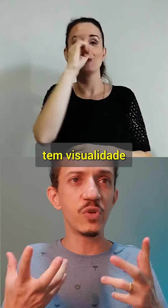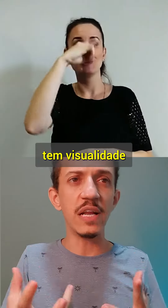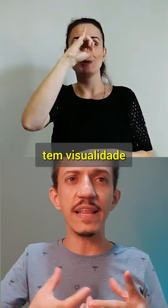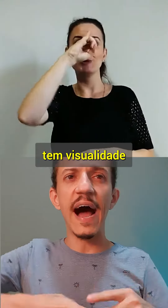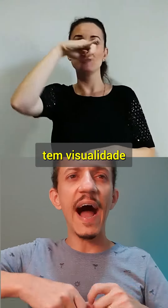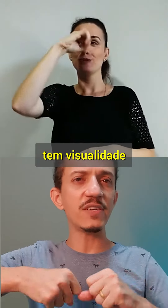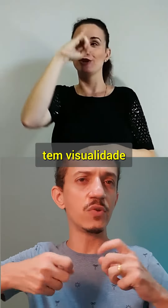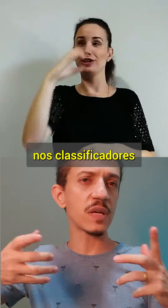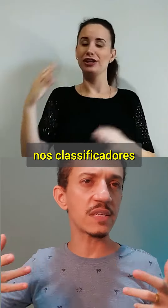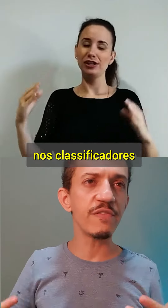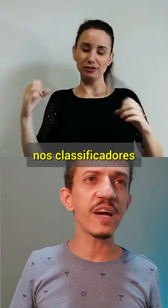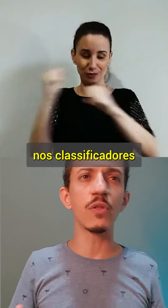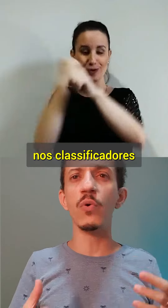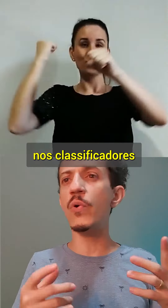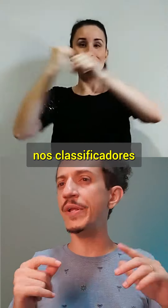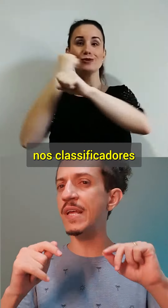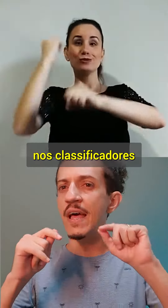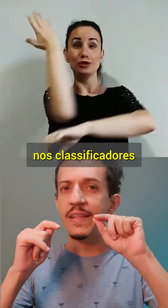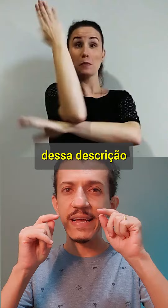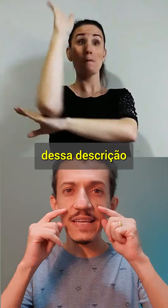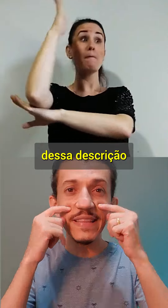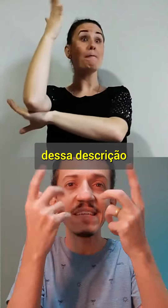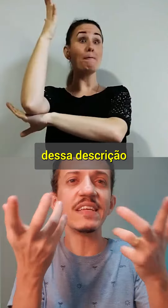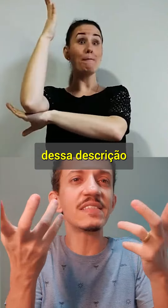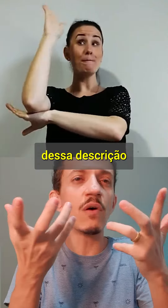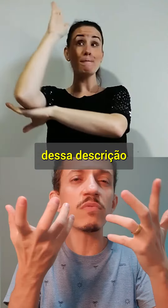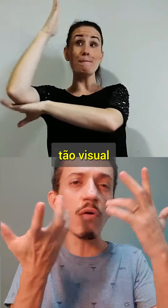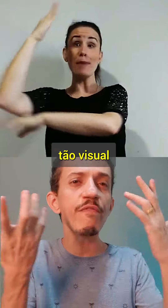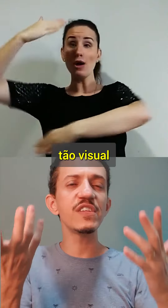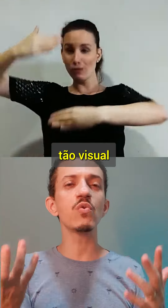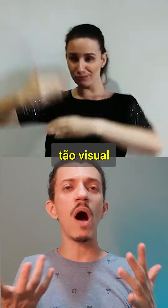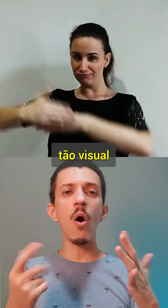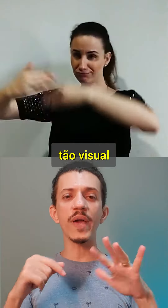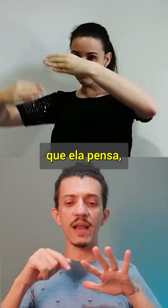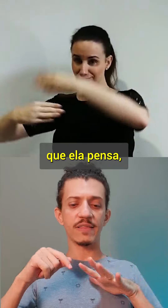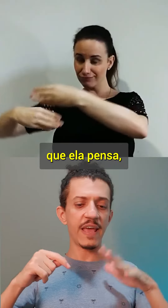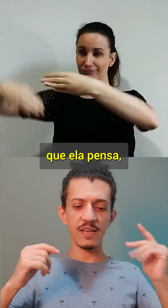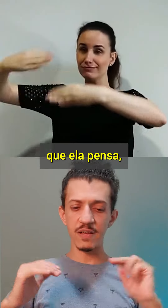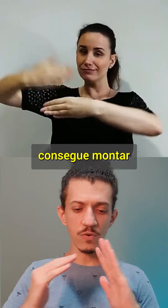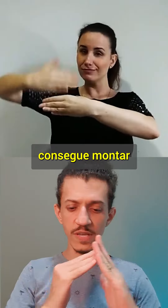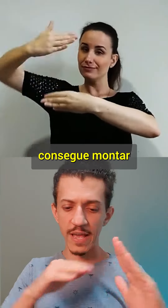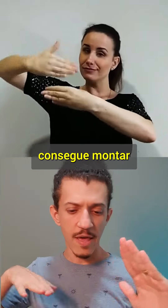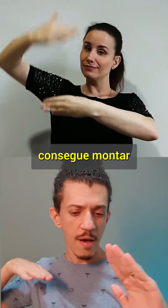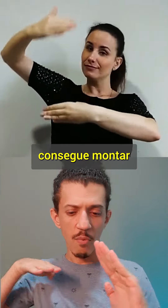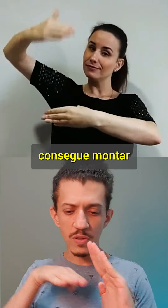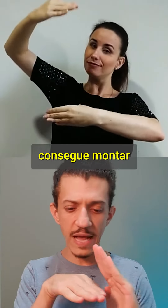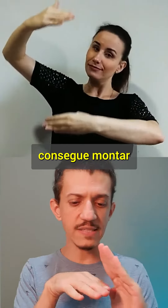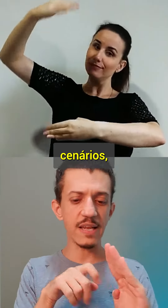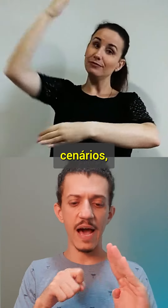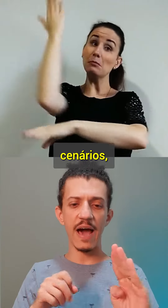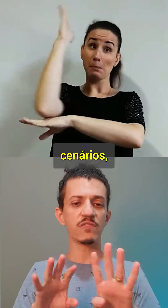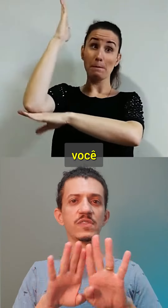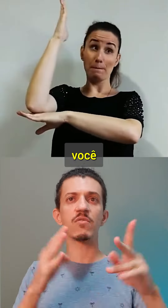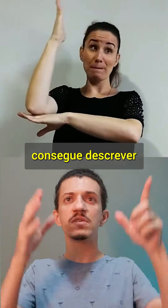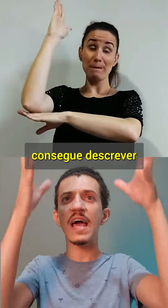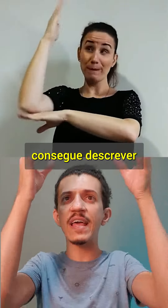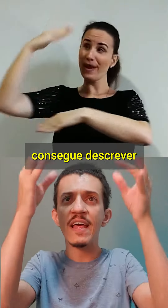de visualidade, dos classificadores, dessa descrição tão visual que ela tem, que você consegue montar cenários, você consegue